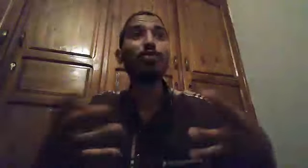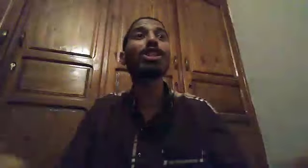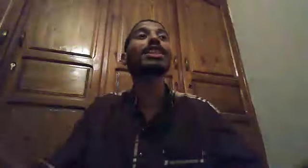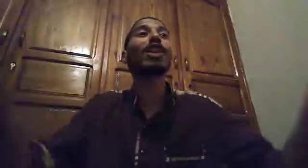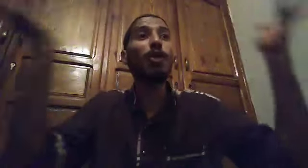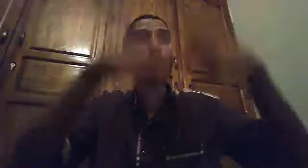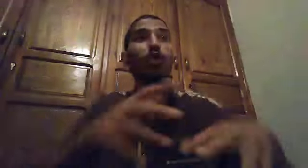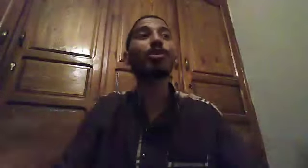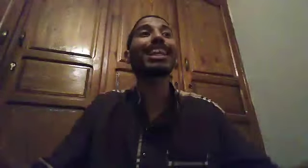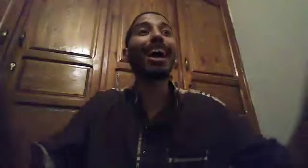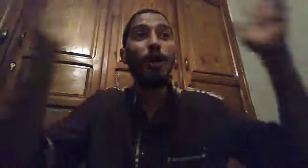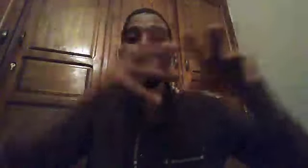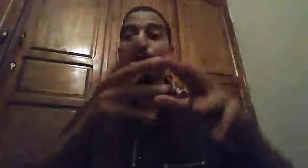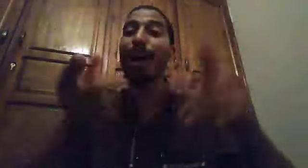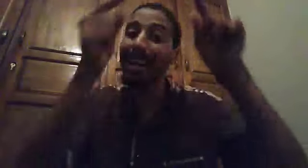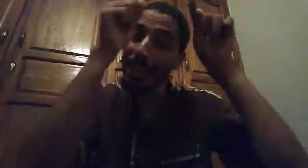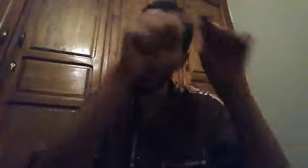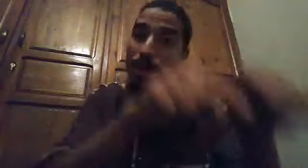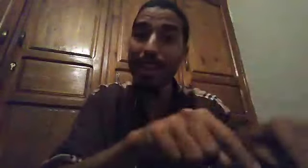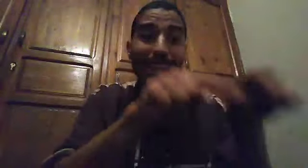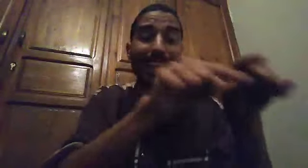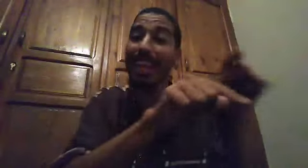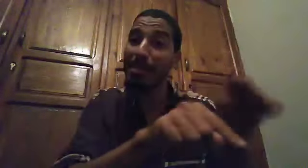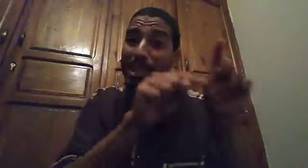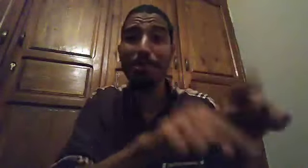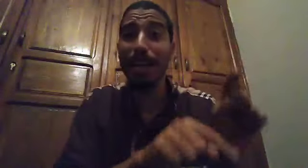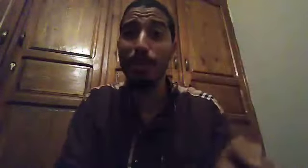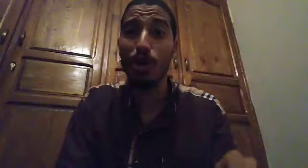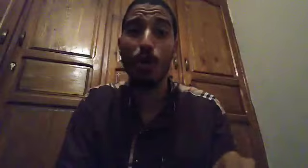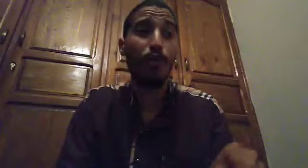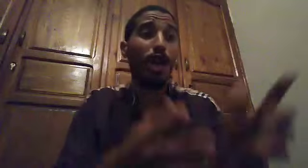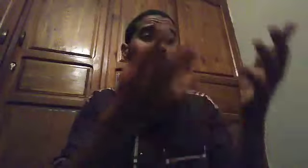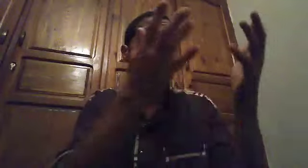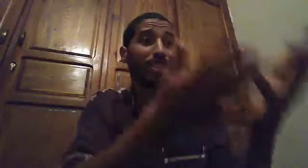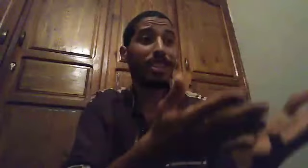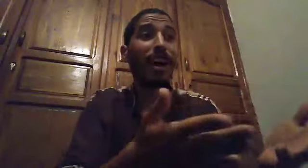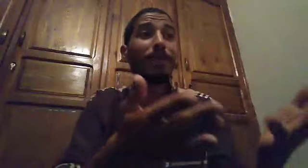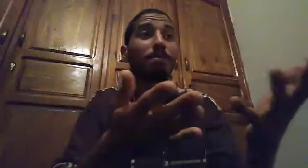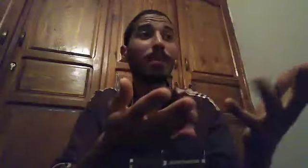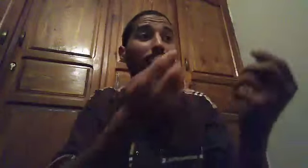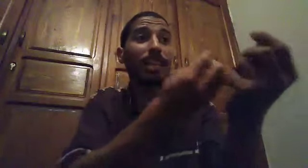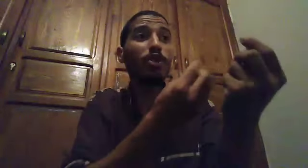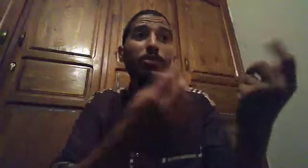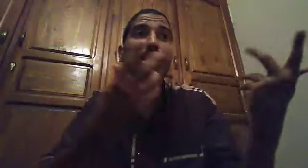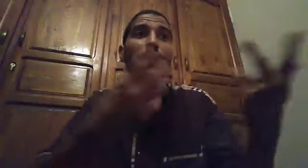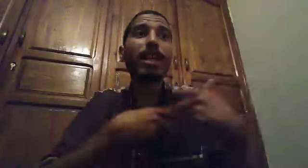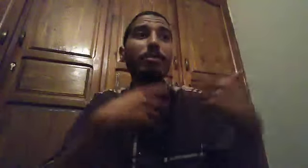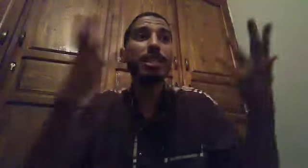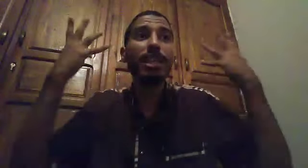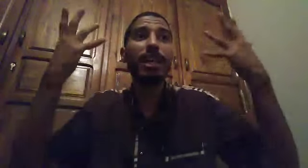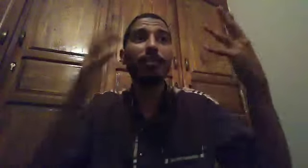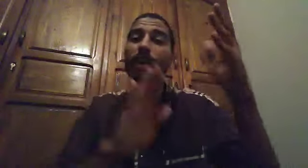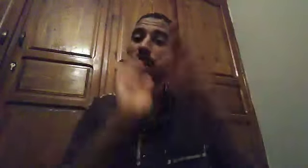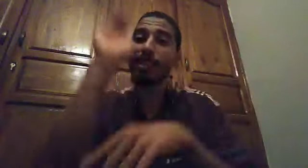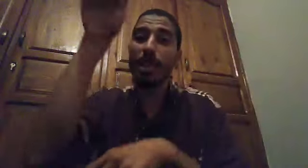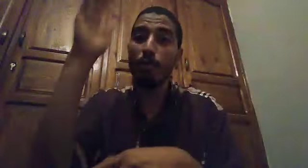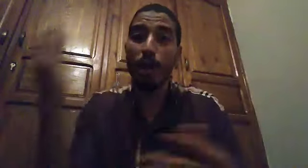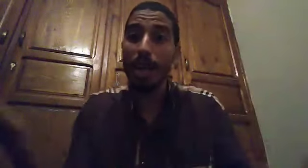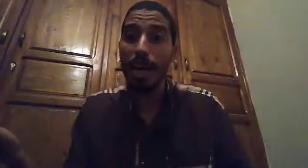ومدى التوتر ومدى الخوف باقي عنده، حتى لديك اللحظه مازال باقي عنده الخوف. شدها هذيك الكره بالنسبه لنا ميسي اللي كنعرف غير هزها لوب على الحارس،